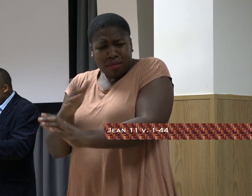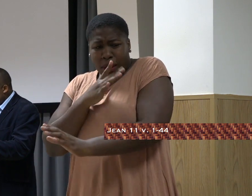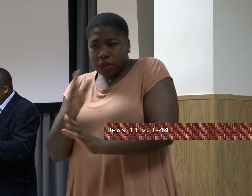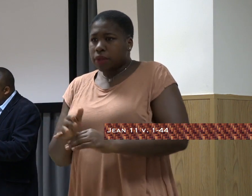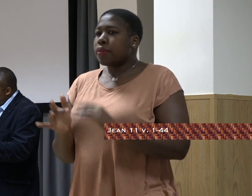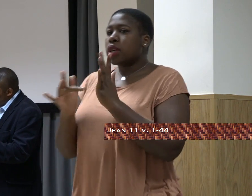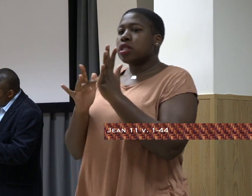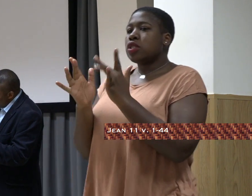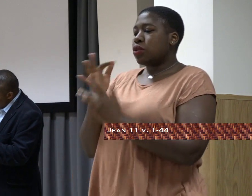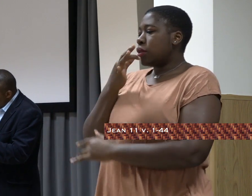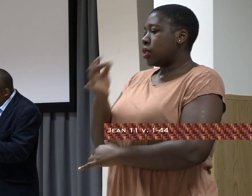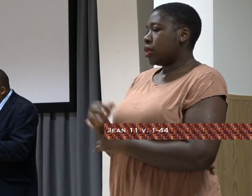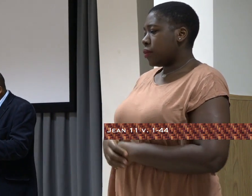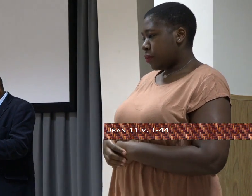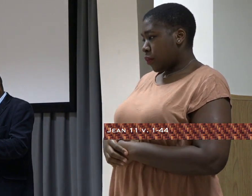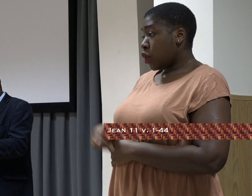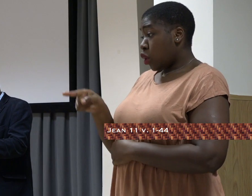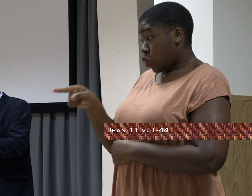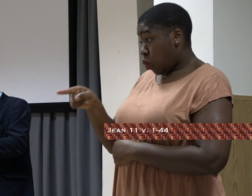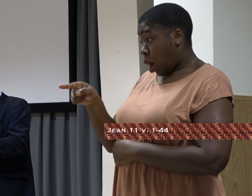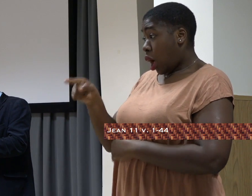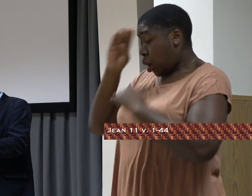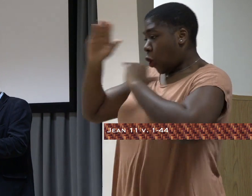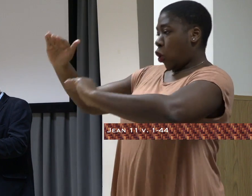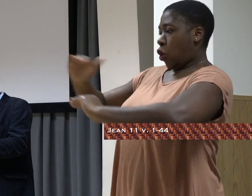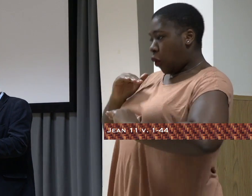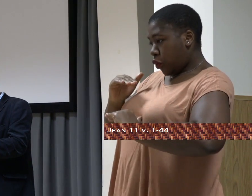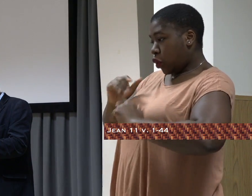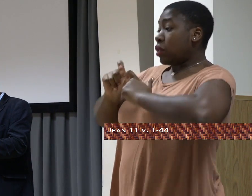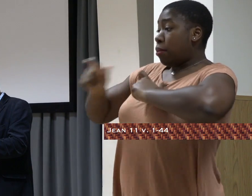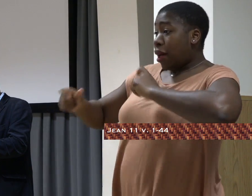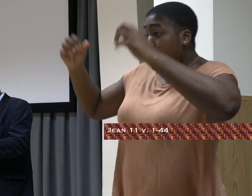lui dit, ne t'ai-je pas dit que si tu crois, tu verras la gloire de Dieu?